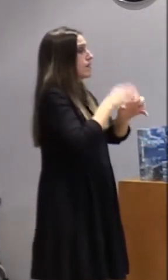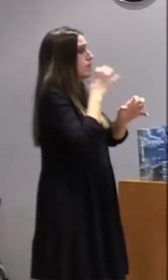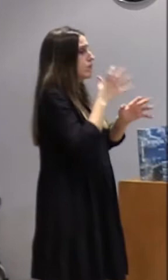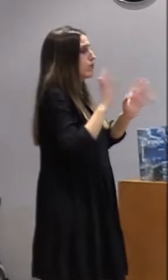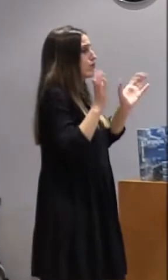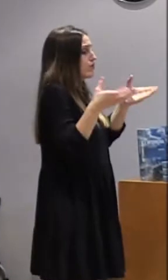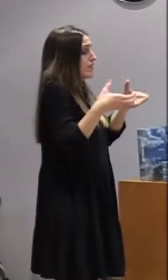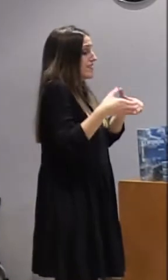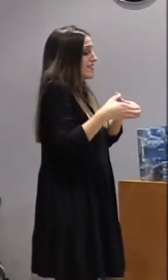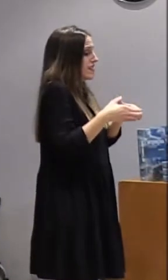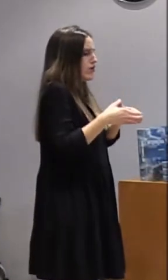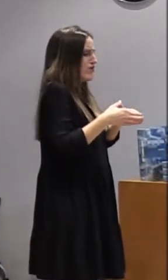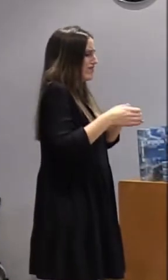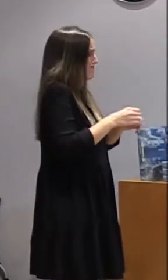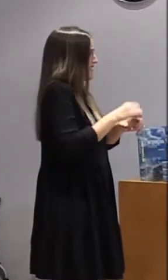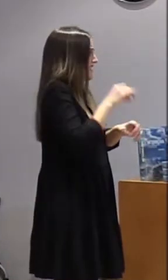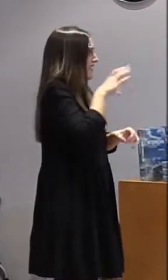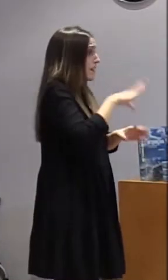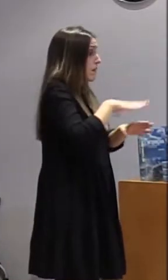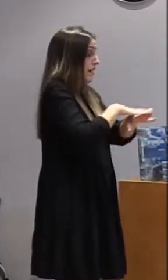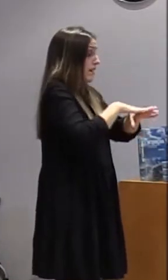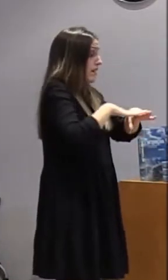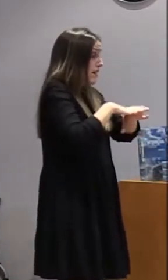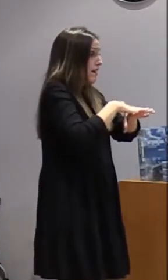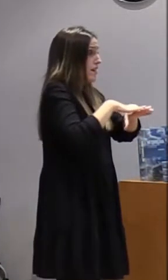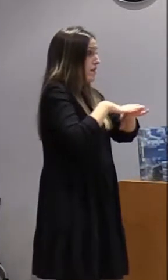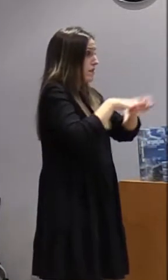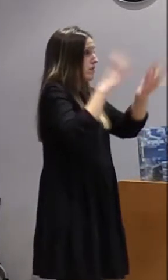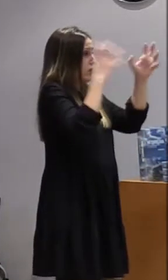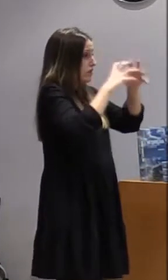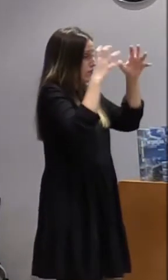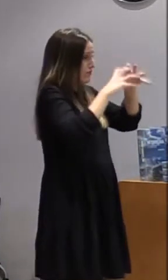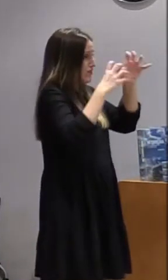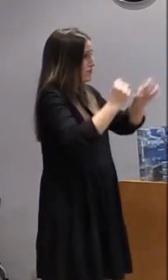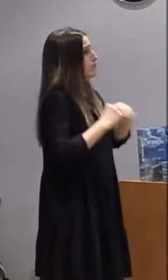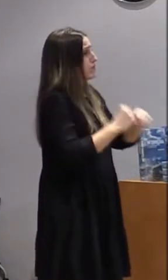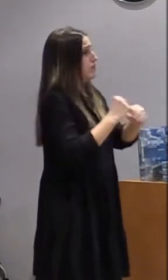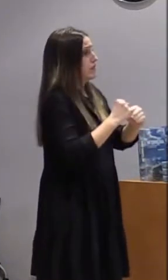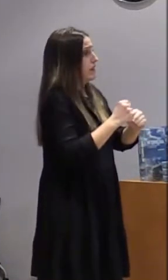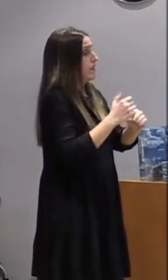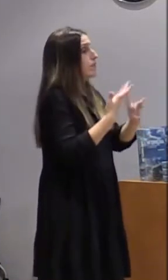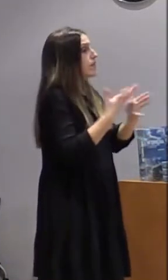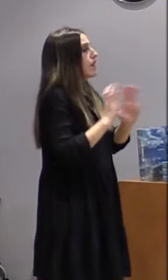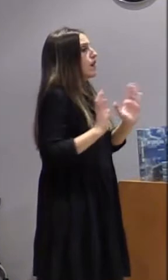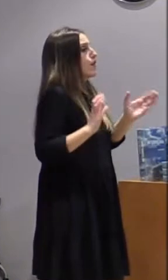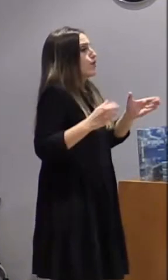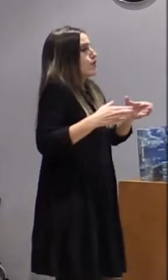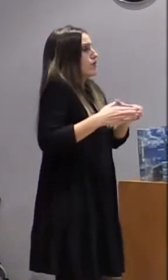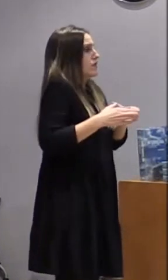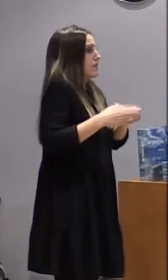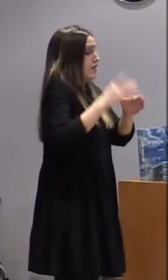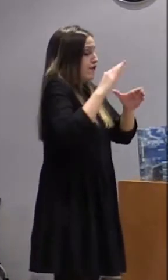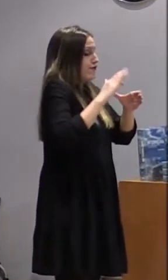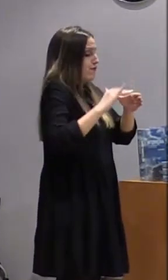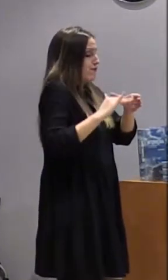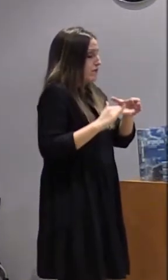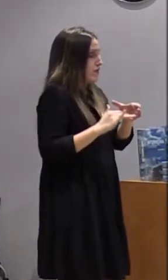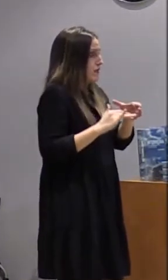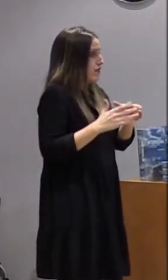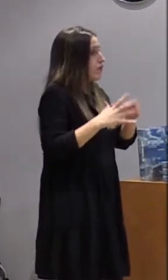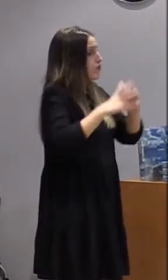condensación brutal que hay en la base de una tormenta potente como esta, donde la condensación se está constantemente generando